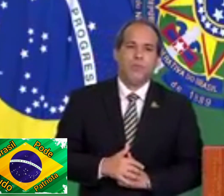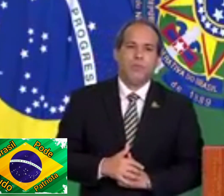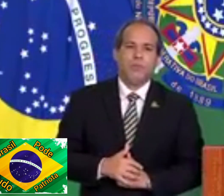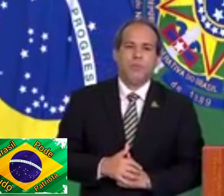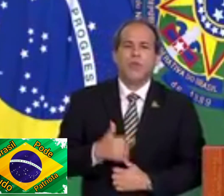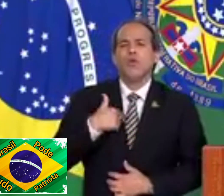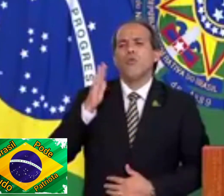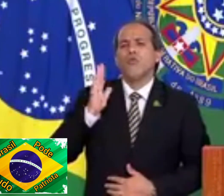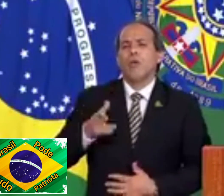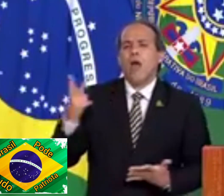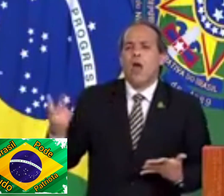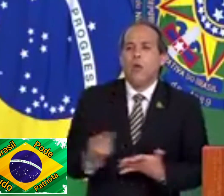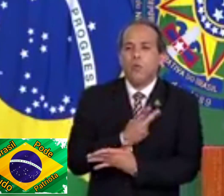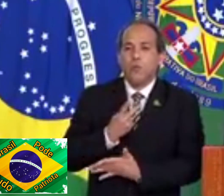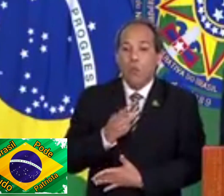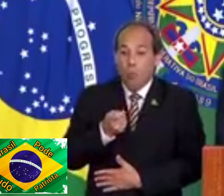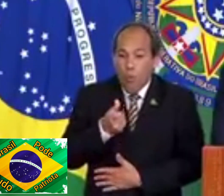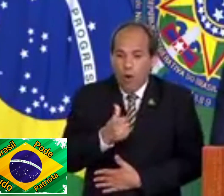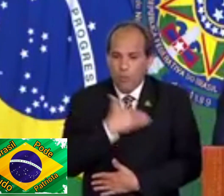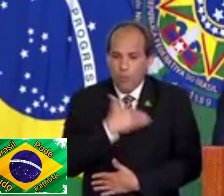Eu já tive 2 encontros com a morte.